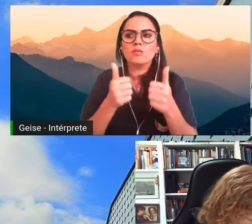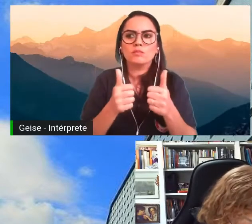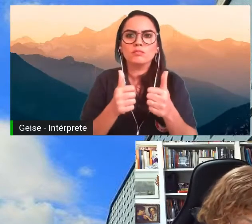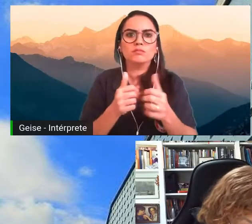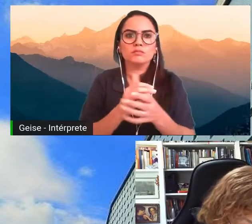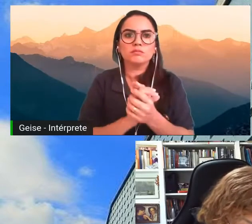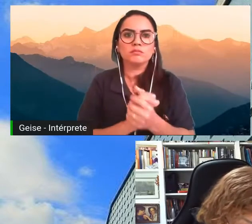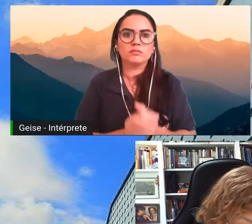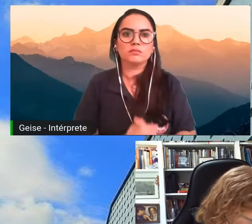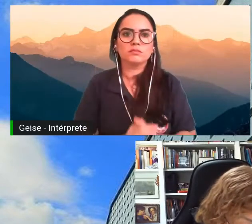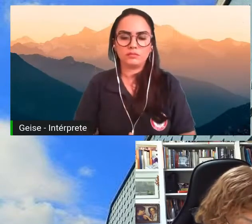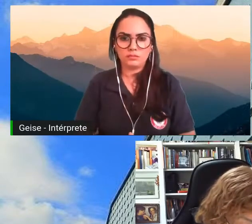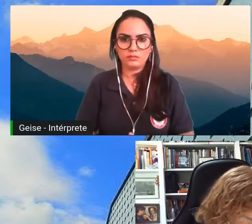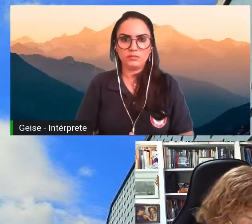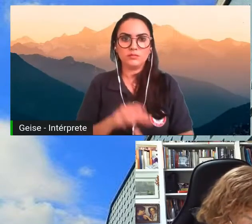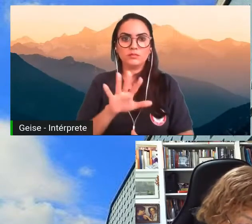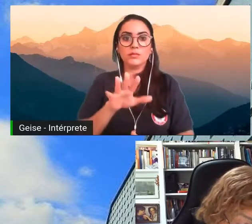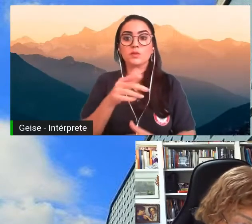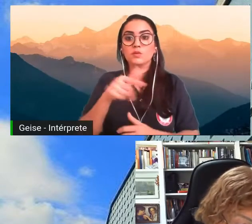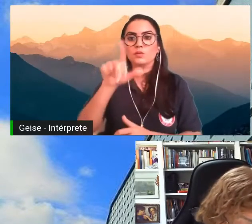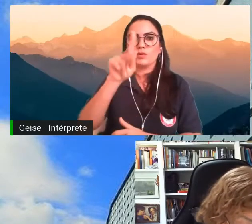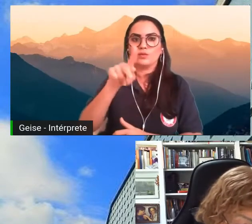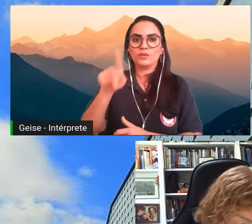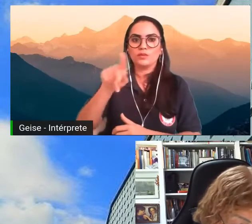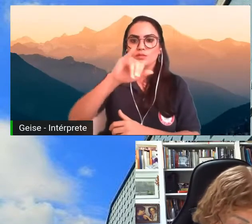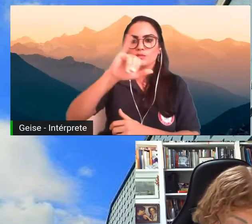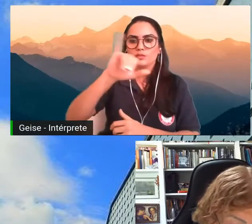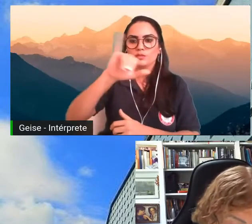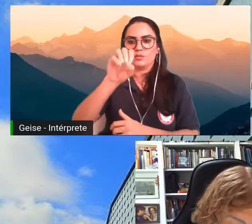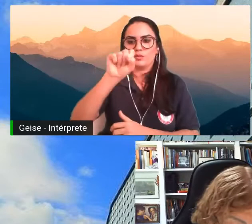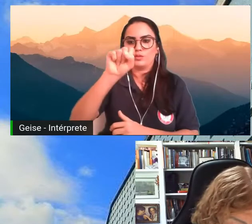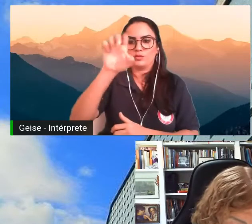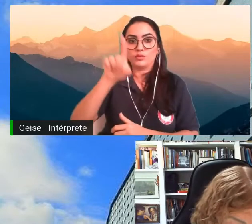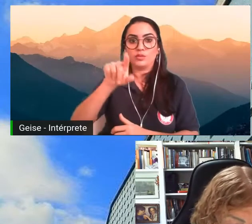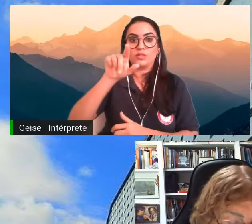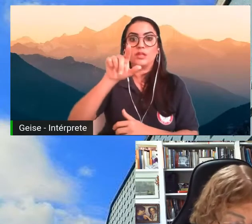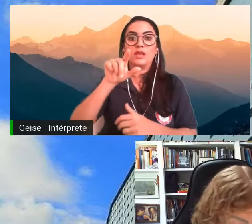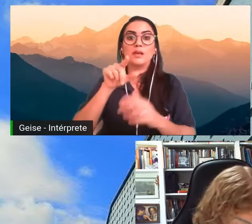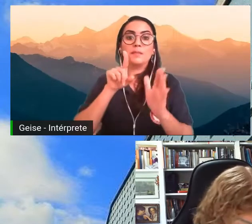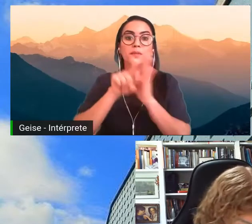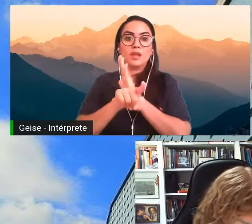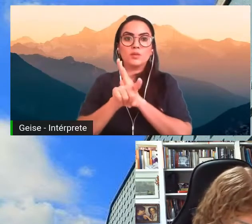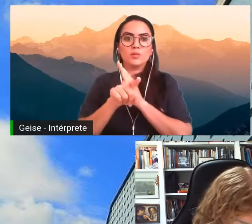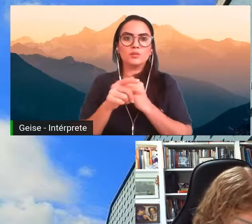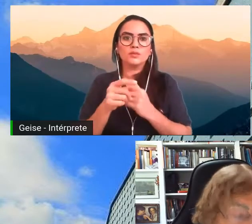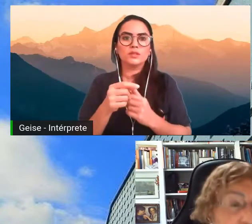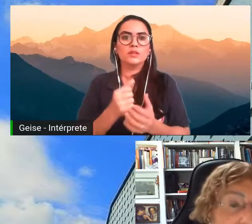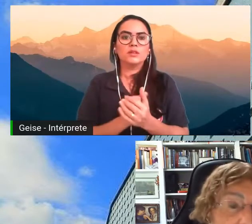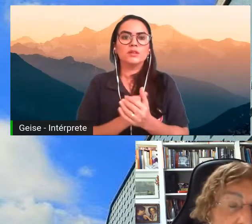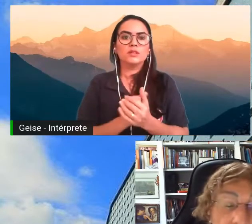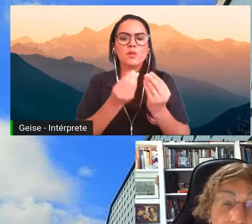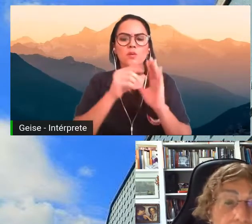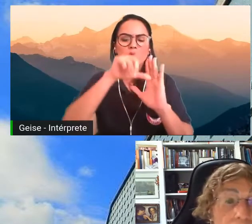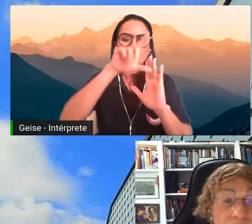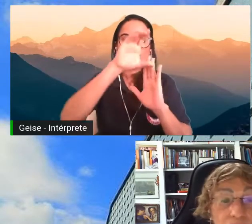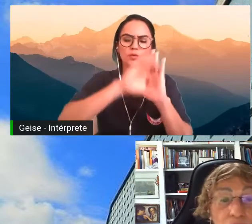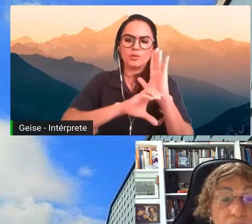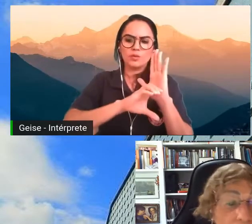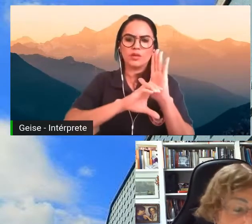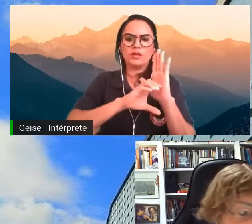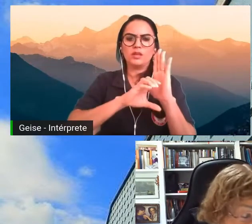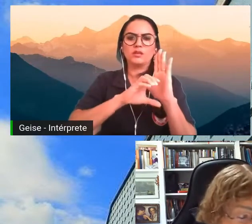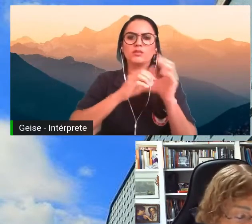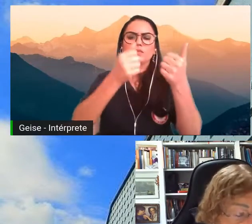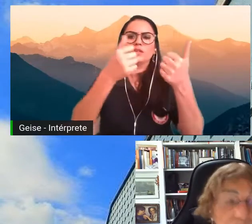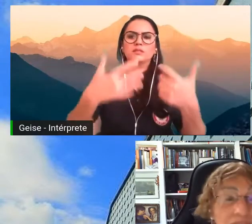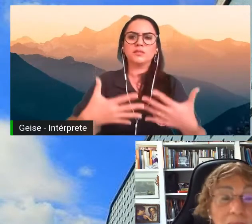O professor José Luiz pergunta como o currículo vai falar de cidadania e de conhecimento de sujeitos. Professor,